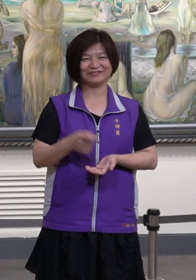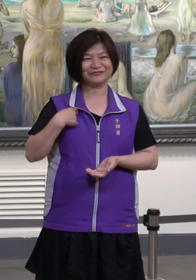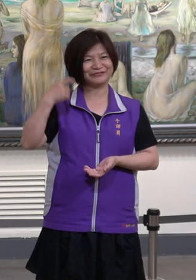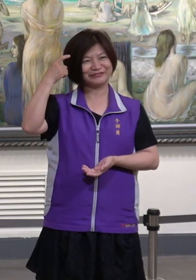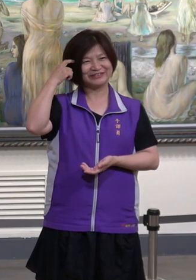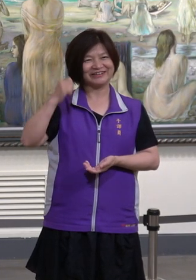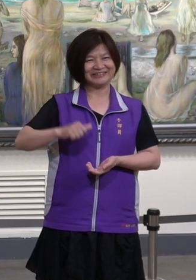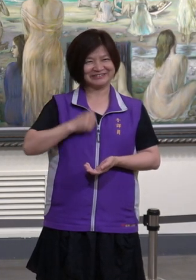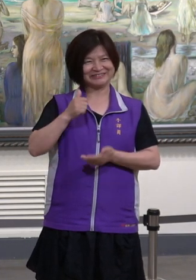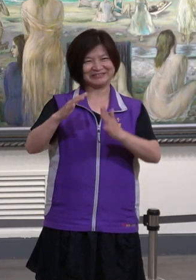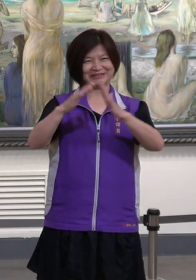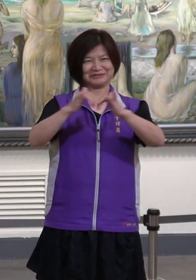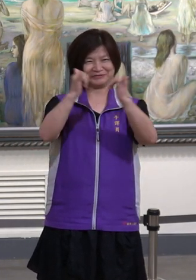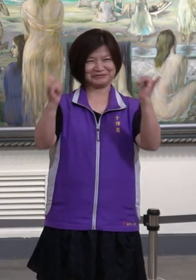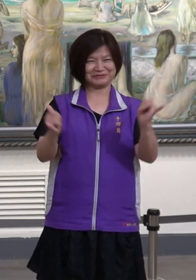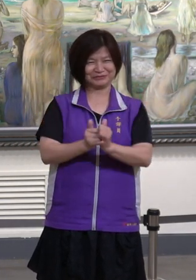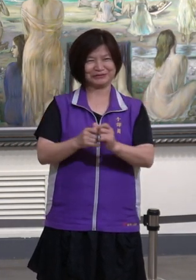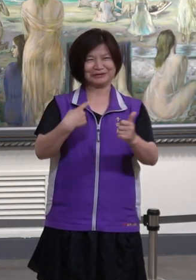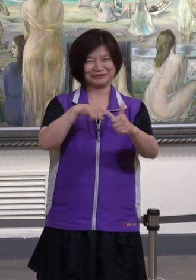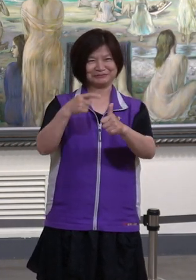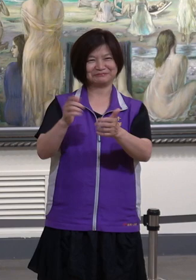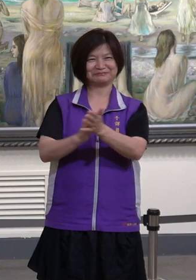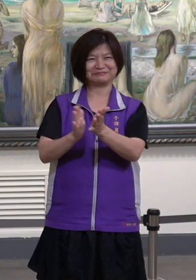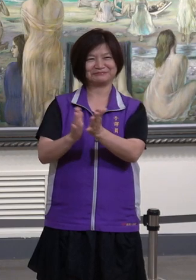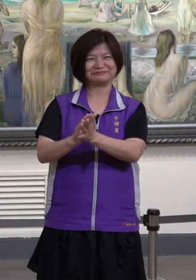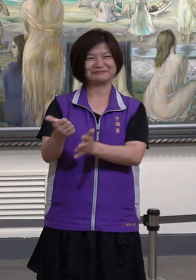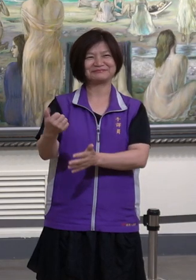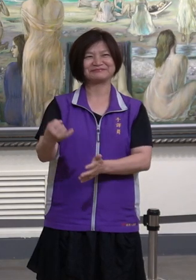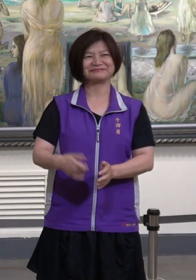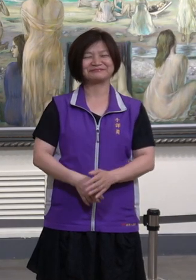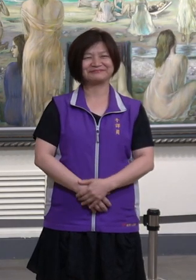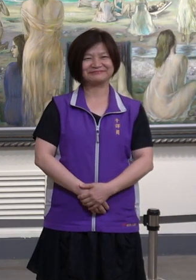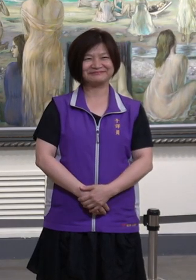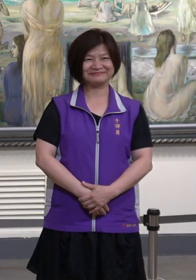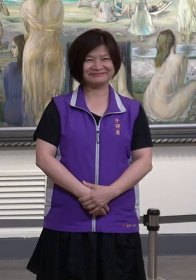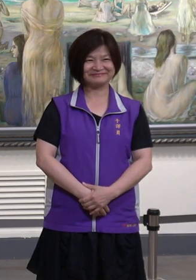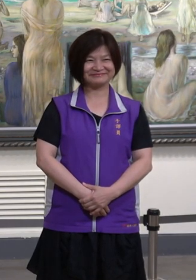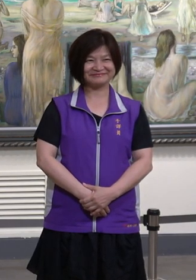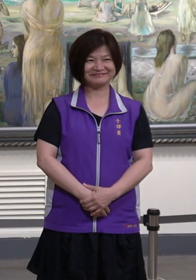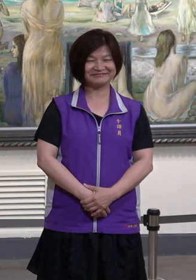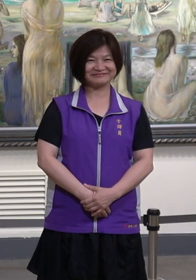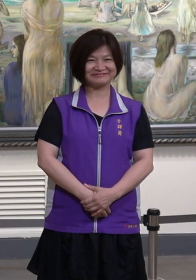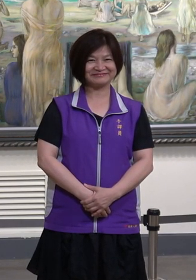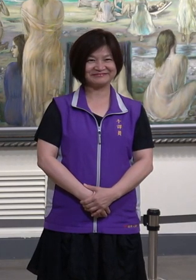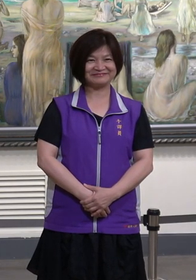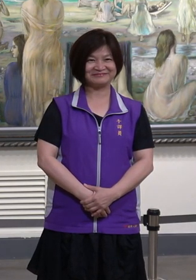族是一个教育世家。我们给教育世家掌声好吗？